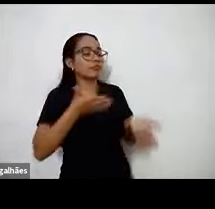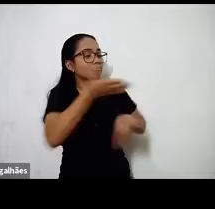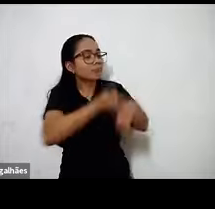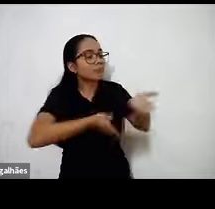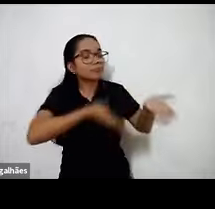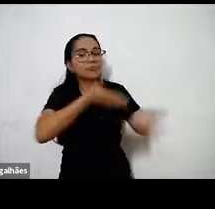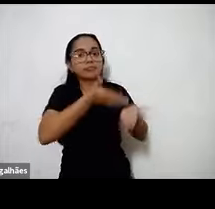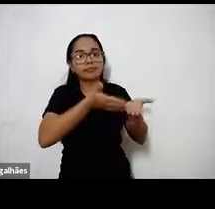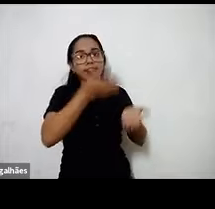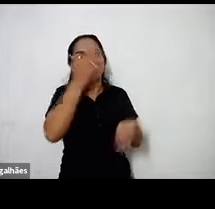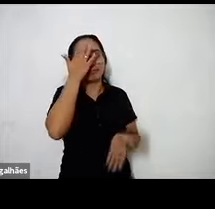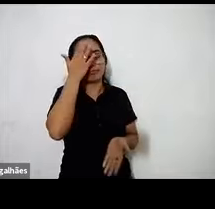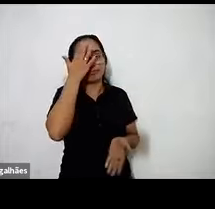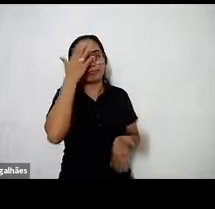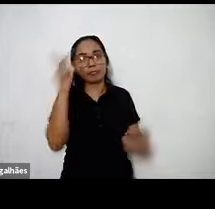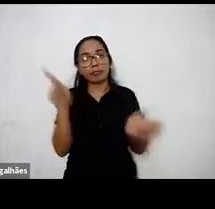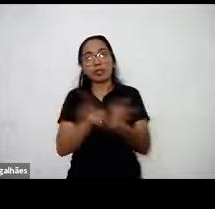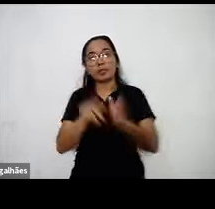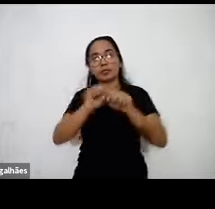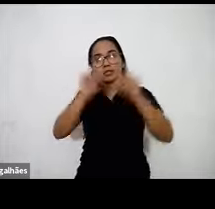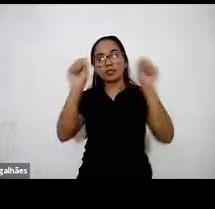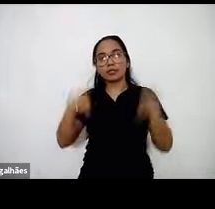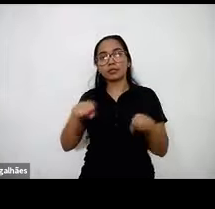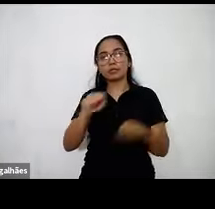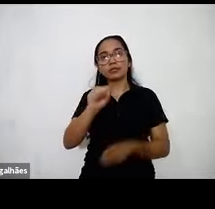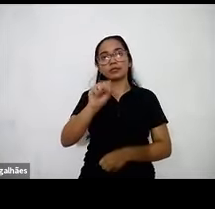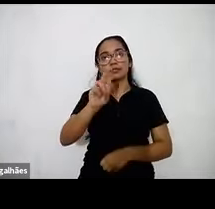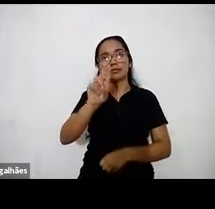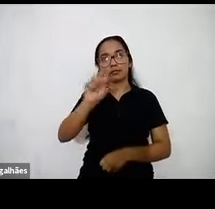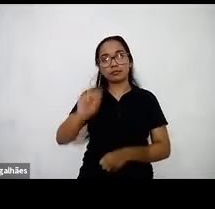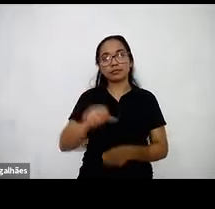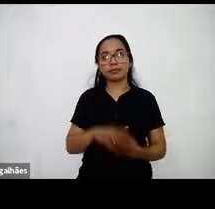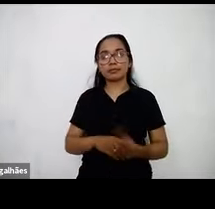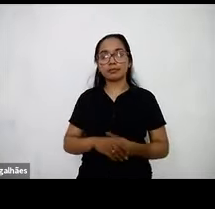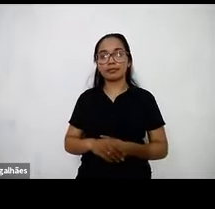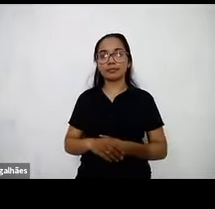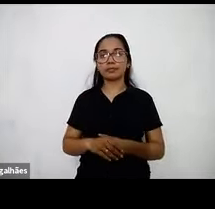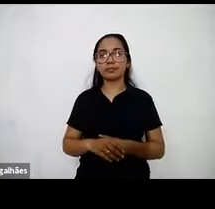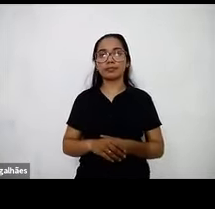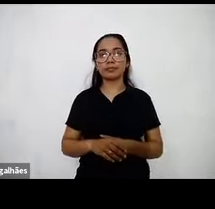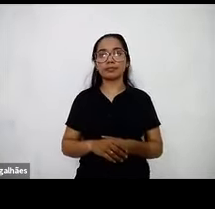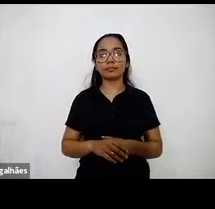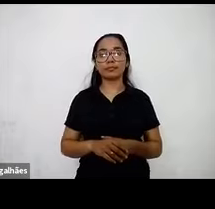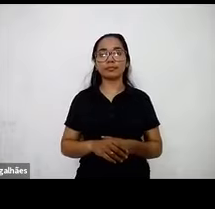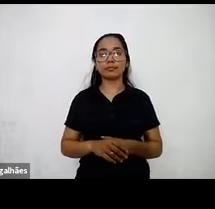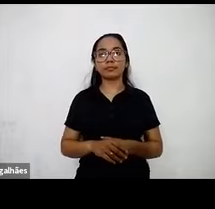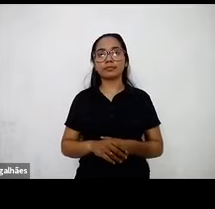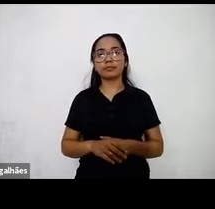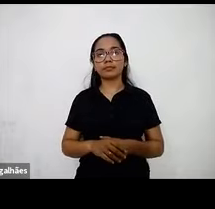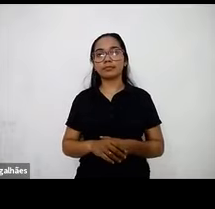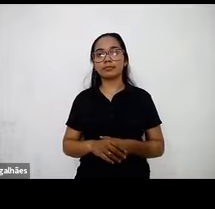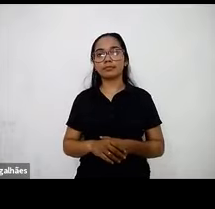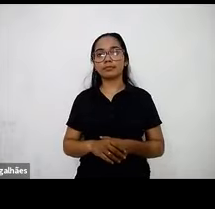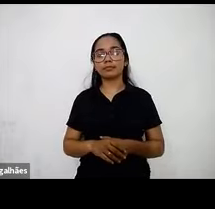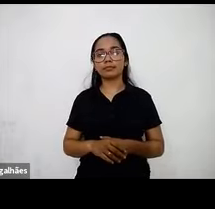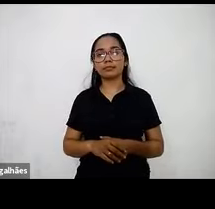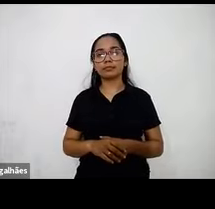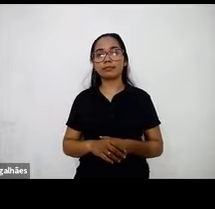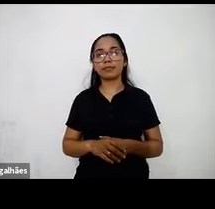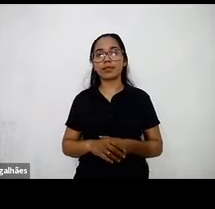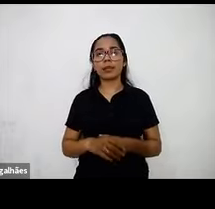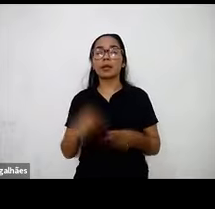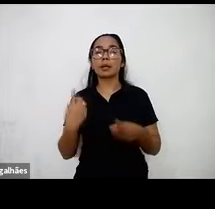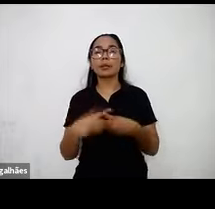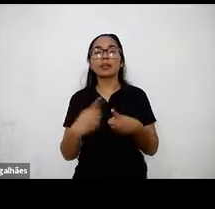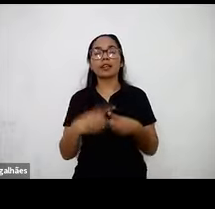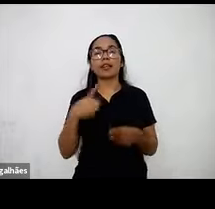SUS. Paulo Guedes nos chama, a mim e a todos, né, eu sou servidor público, de inimigos, né, de que vai